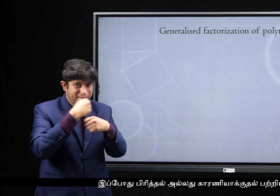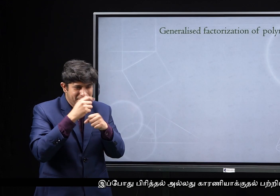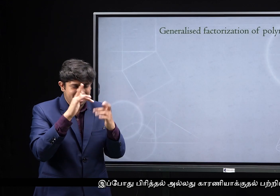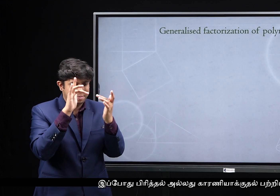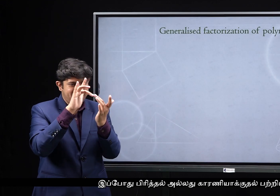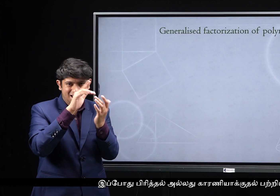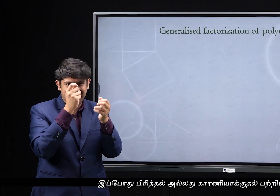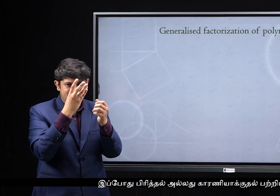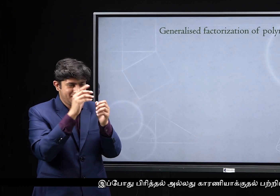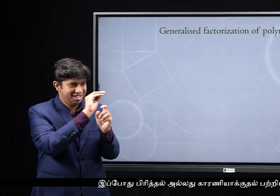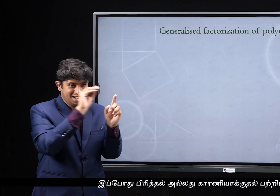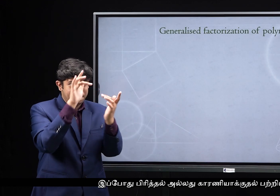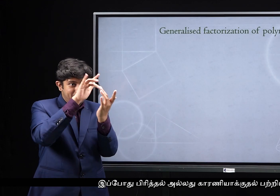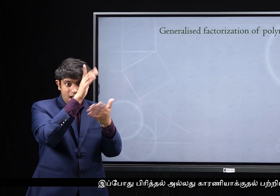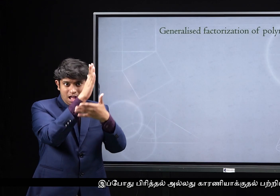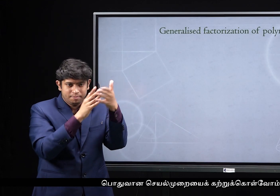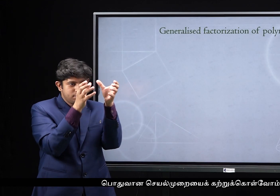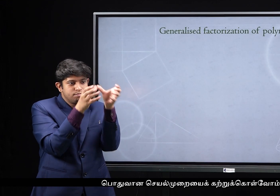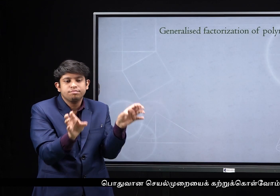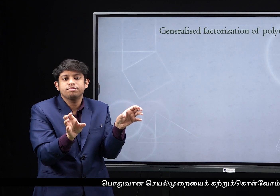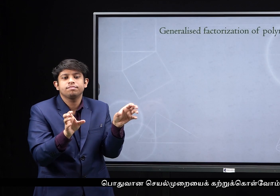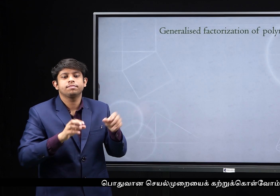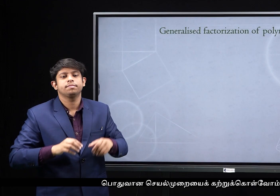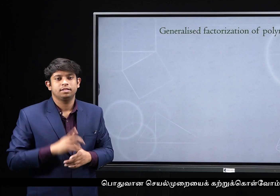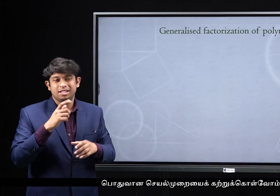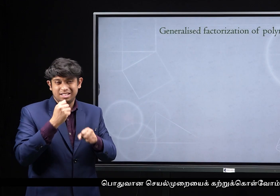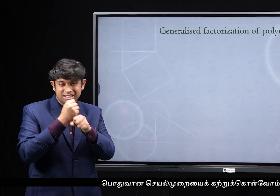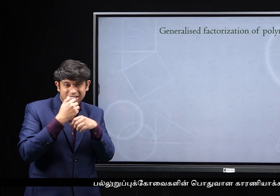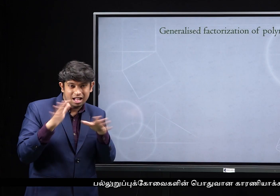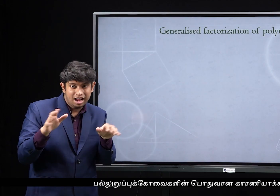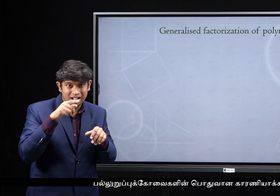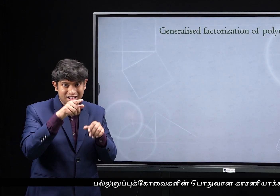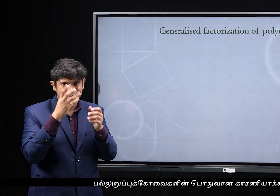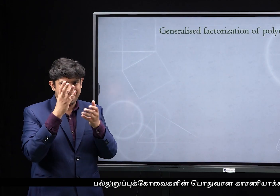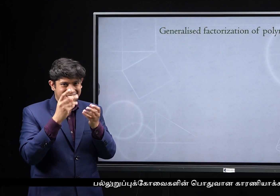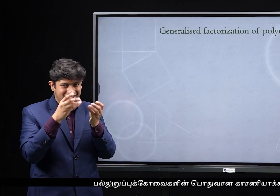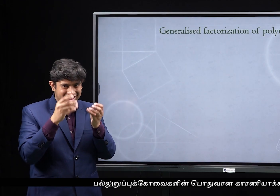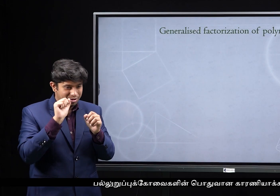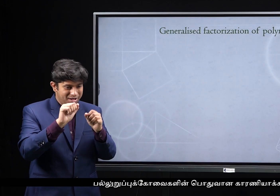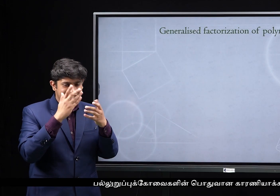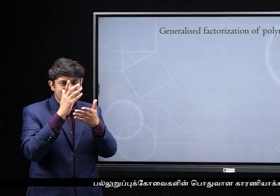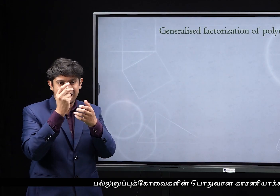பிரித்தல் அல்லது காரணியாக்குதல் பற்றி பொதுவான செயல்முறையை கற்றுக்கொள்வோம். பல்லுறுப்புக்கோவைகளின் பொதுவான